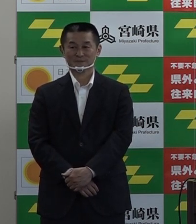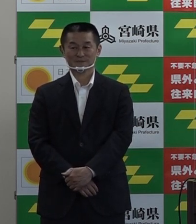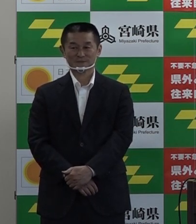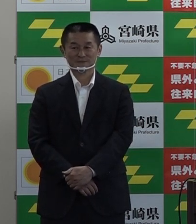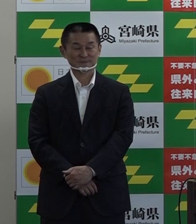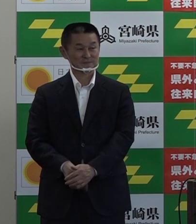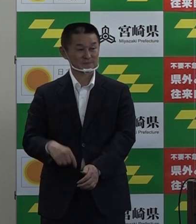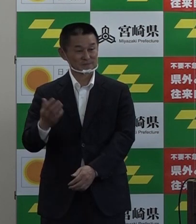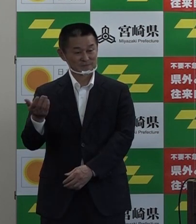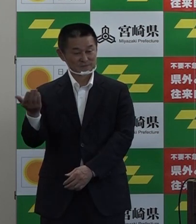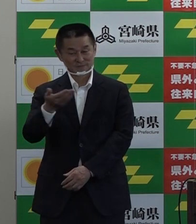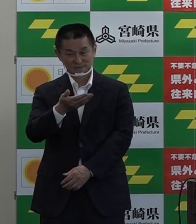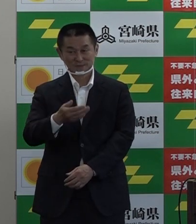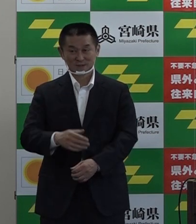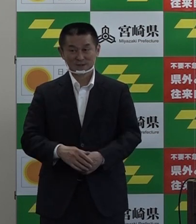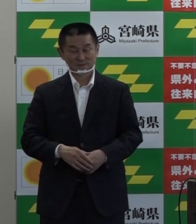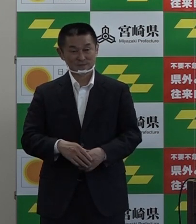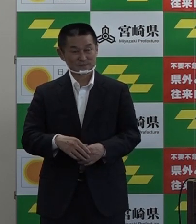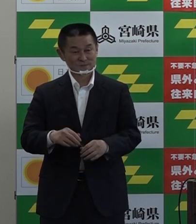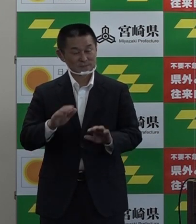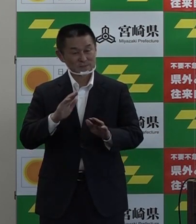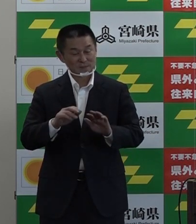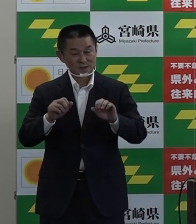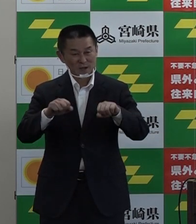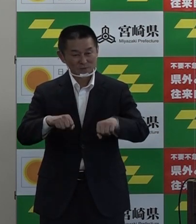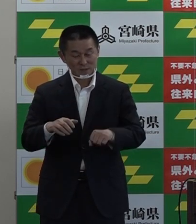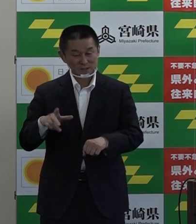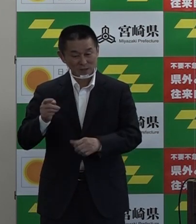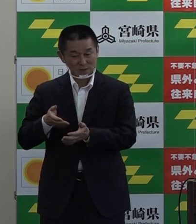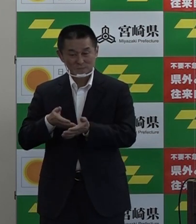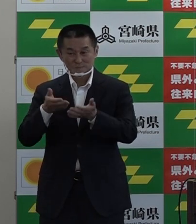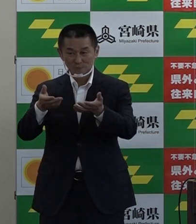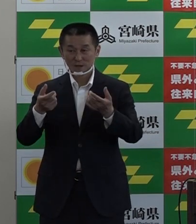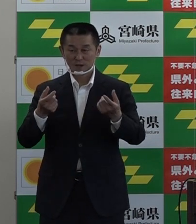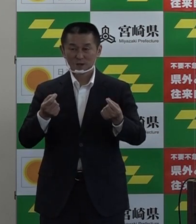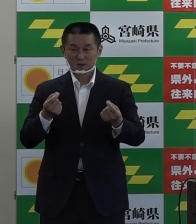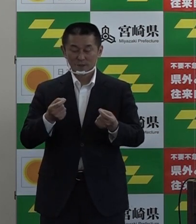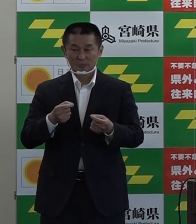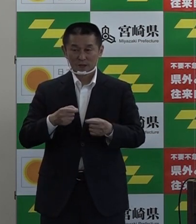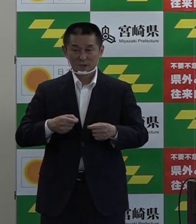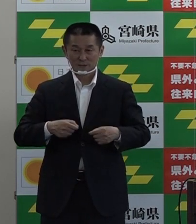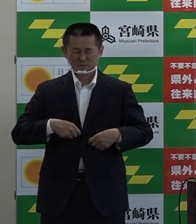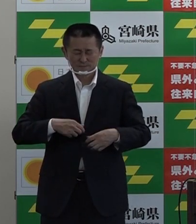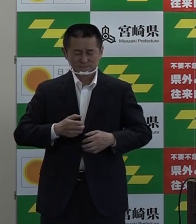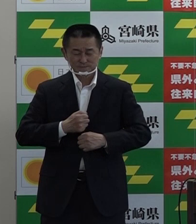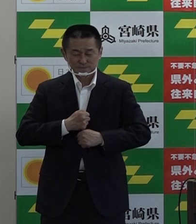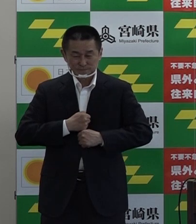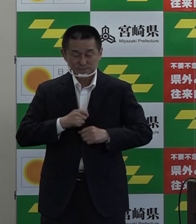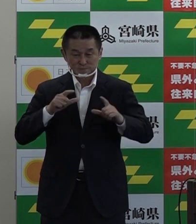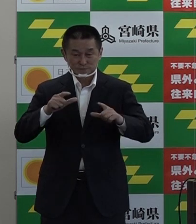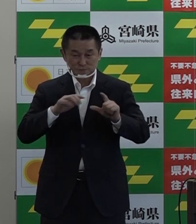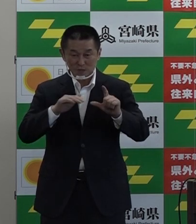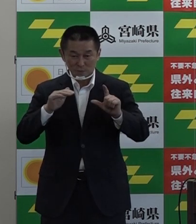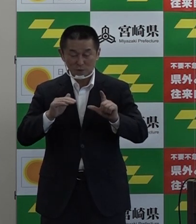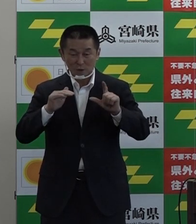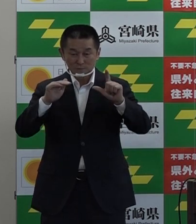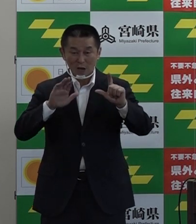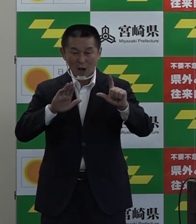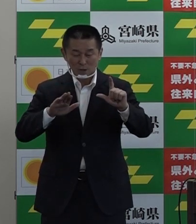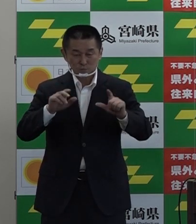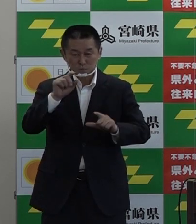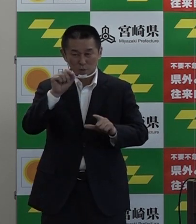はい、 すいません、確認なんですけど、はい、冒頭でありました警報レベルの引き上げもあり得るということなん